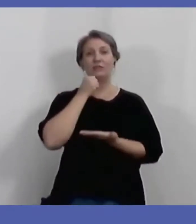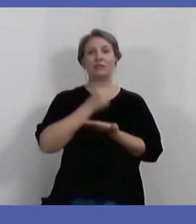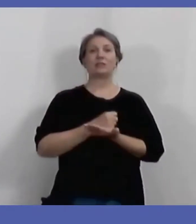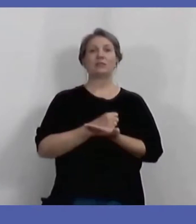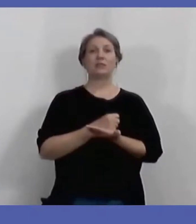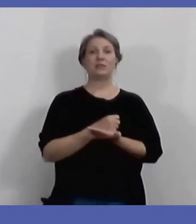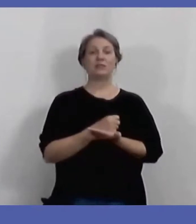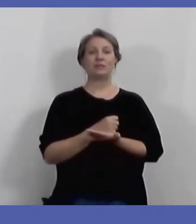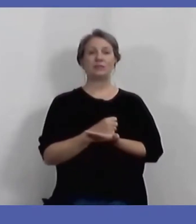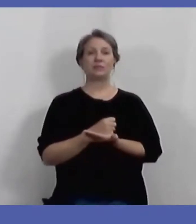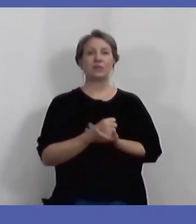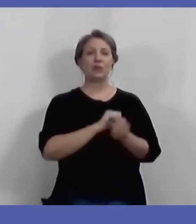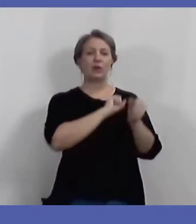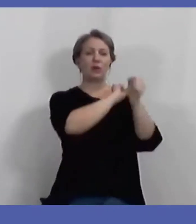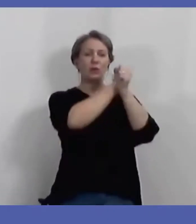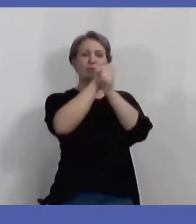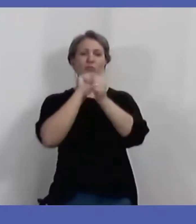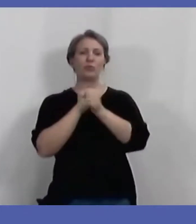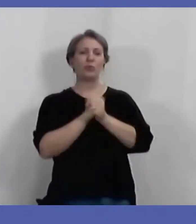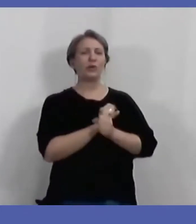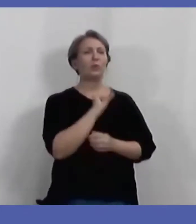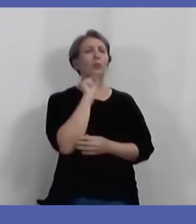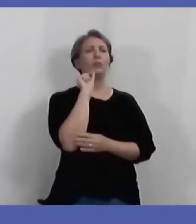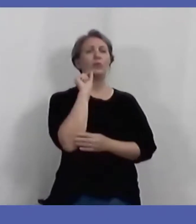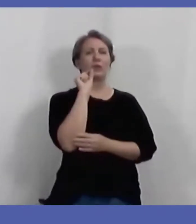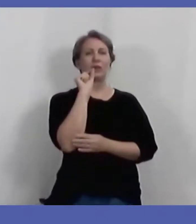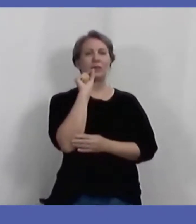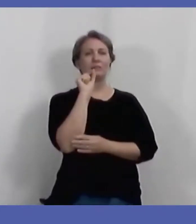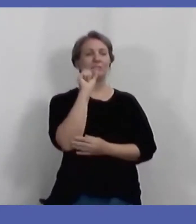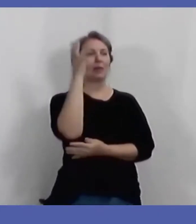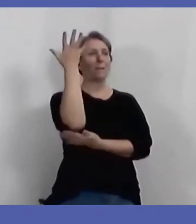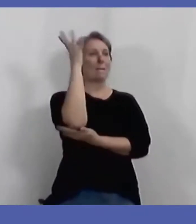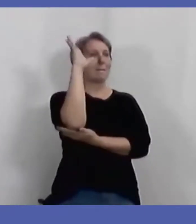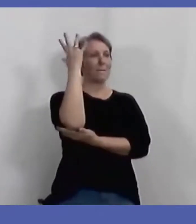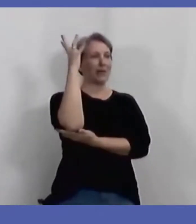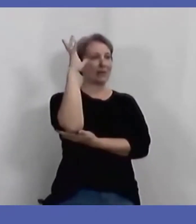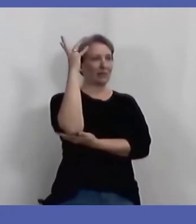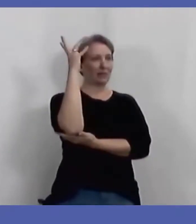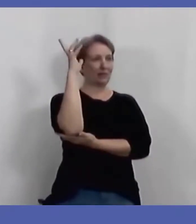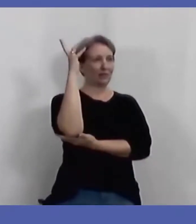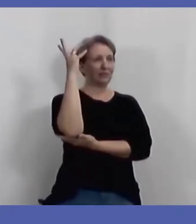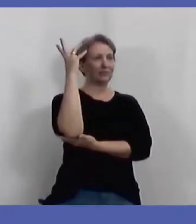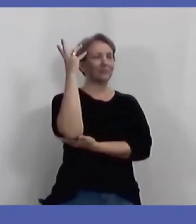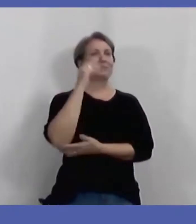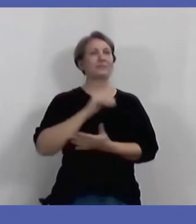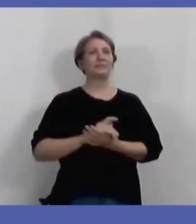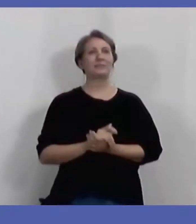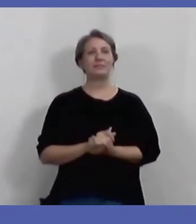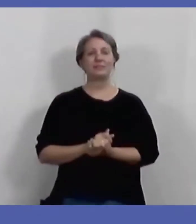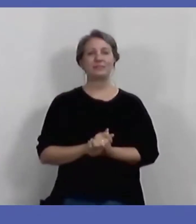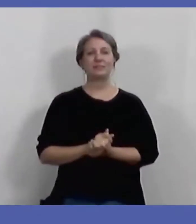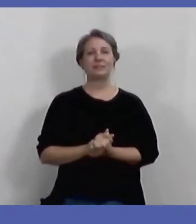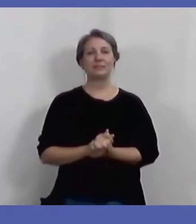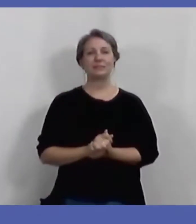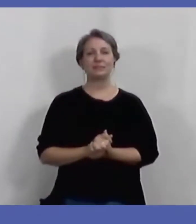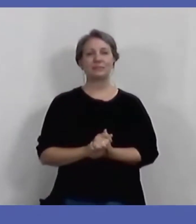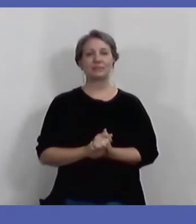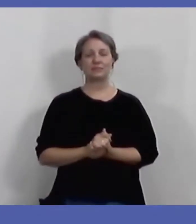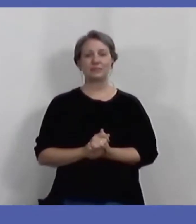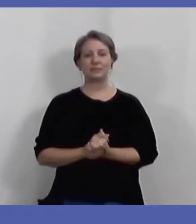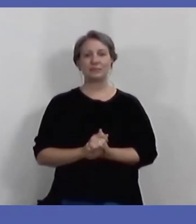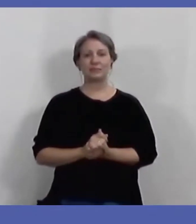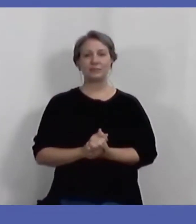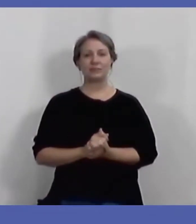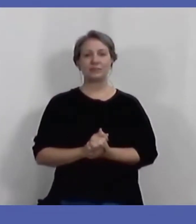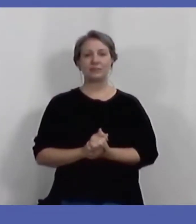construía com madeira, né? E o fim de